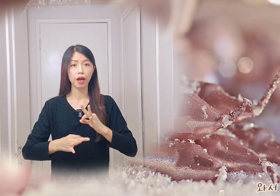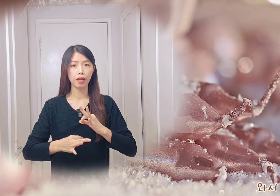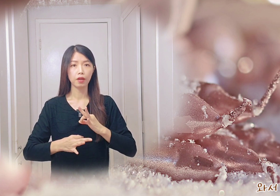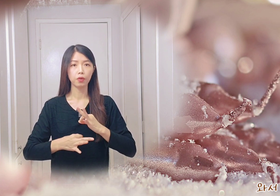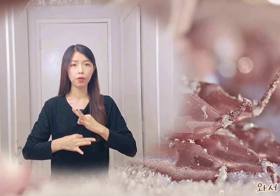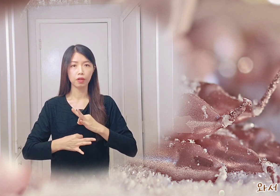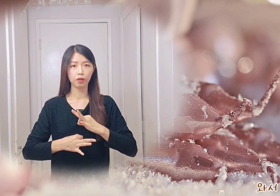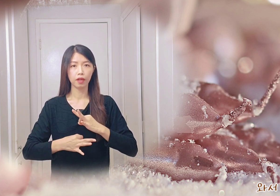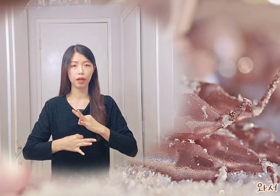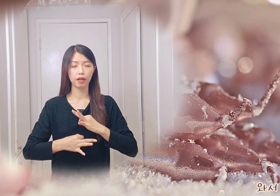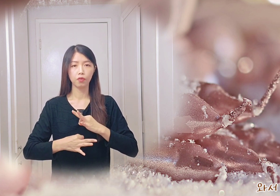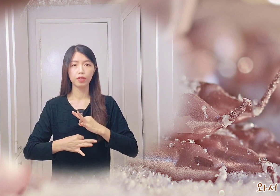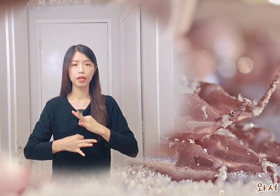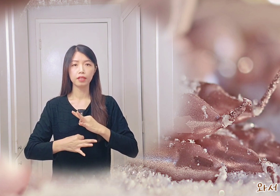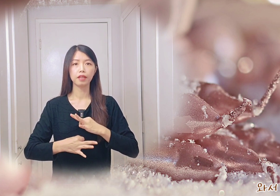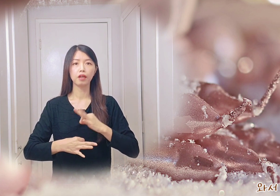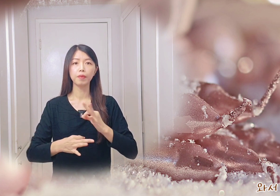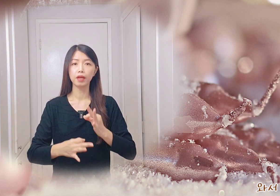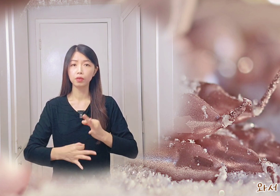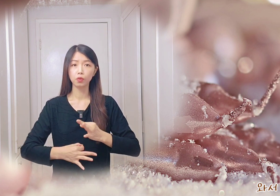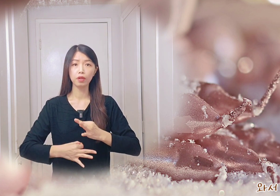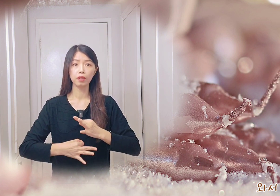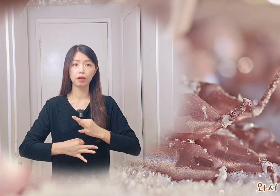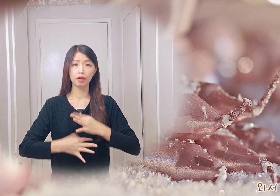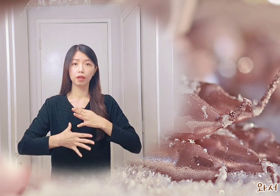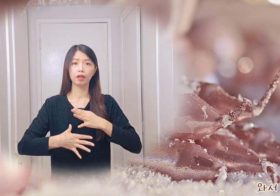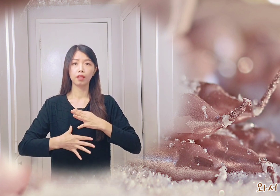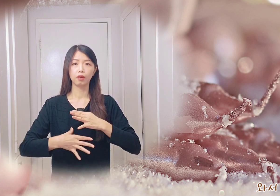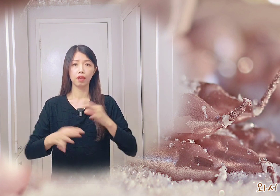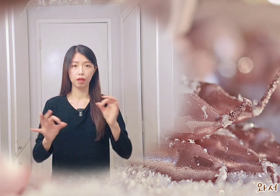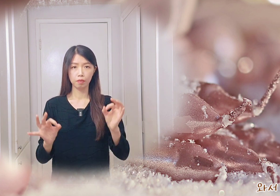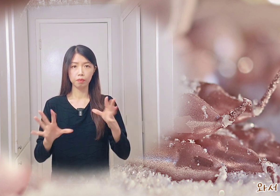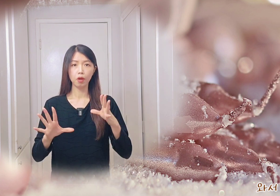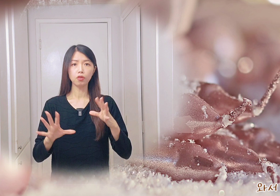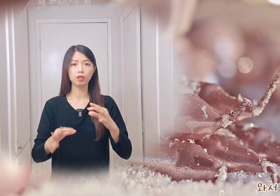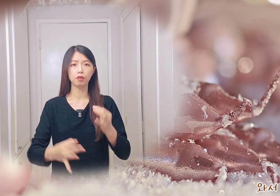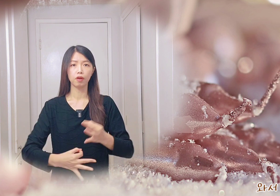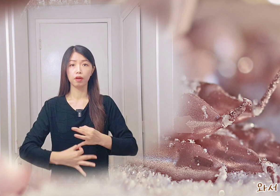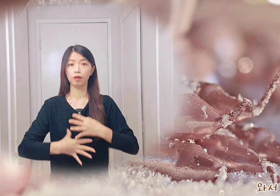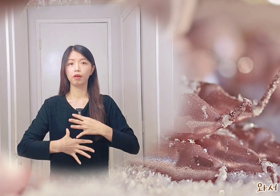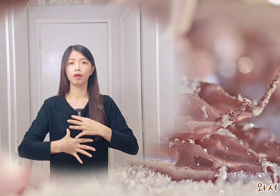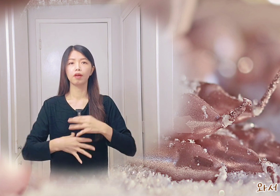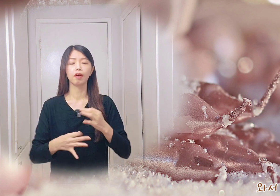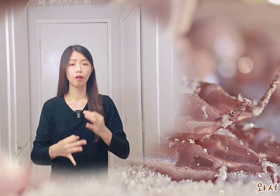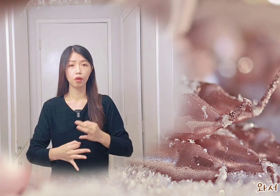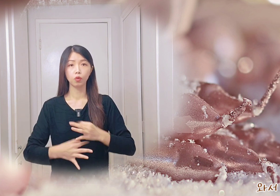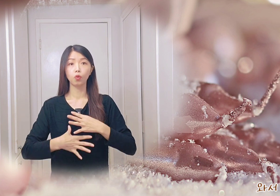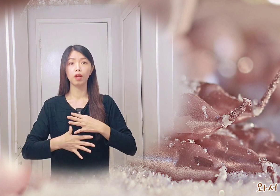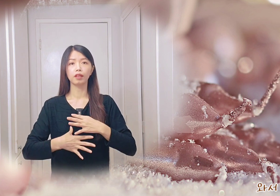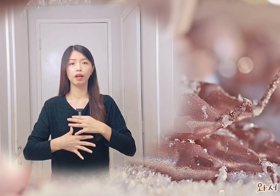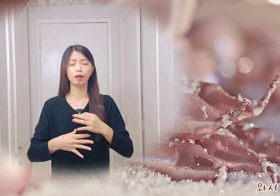위치에서 위아래로 이렇게 위치하신 다음에 손을 이렇게 펴주시는 거예요.